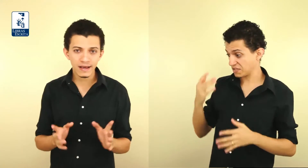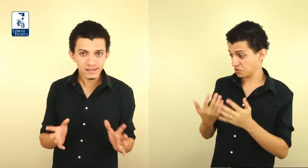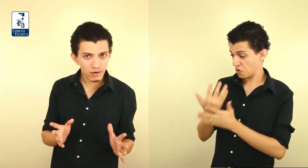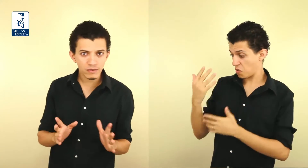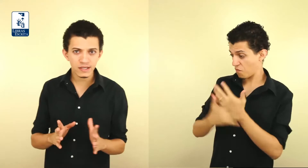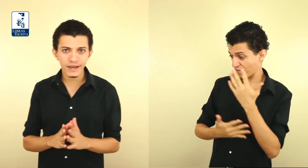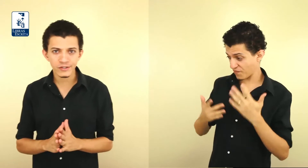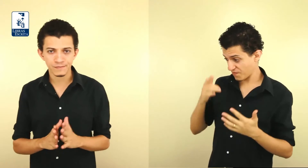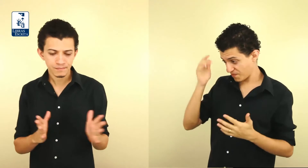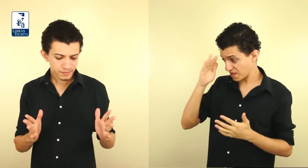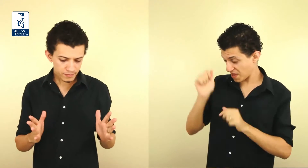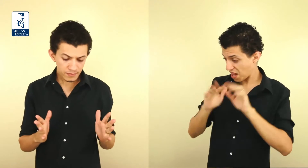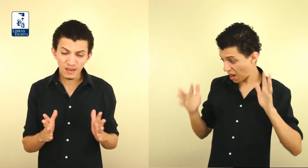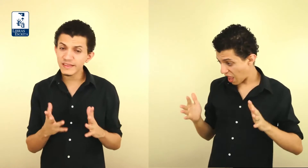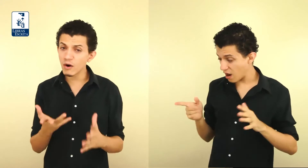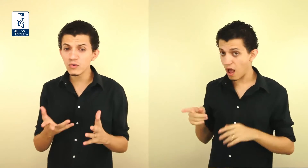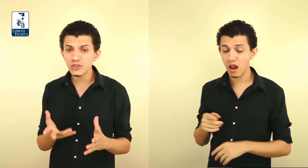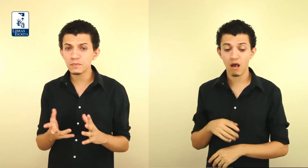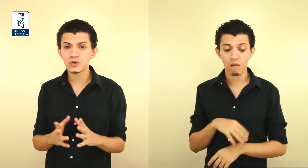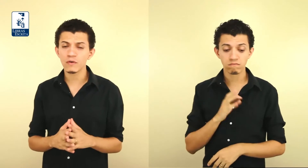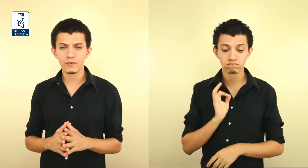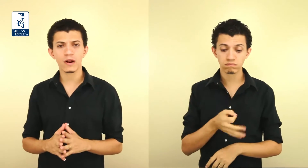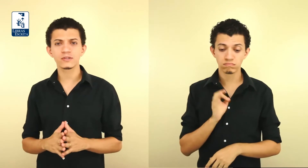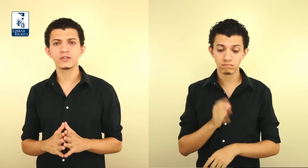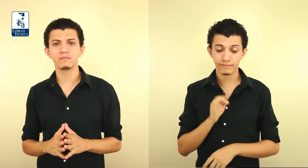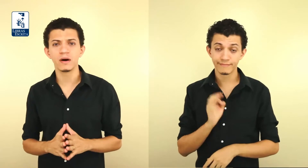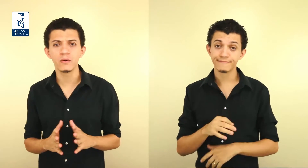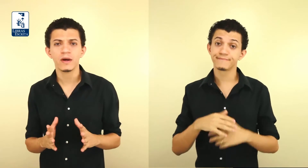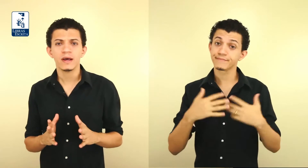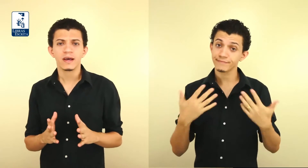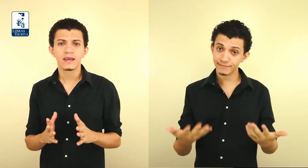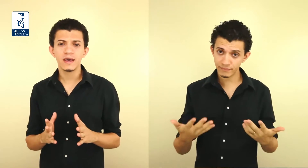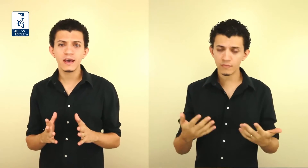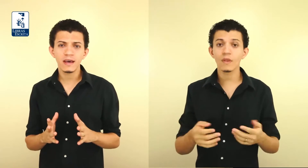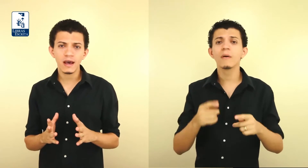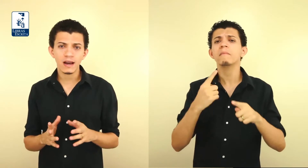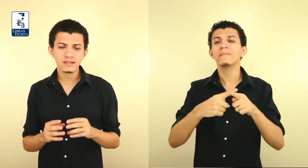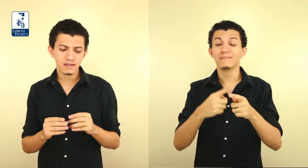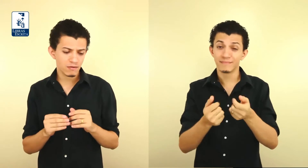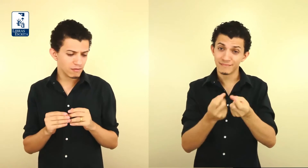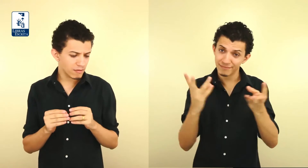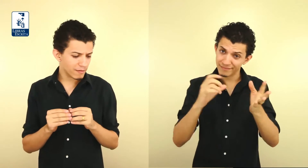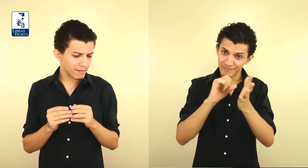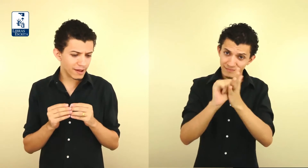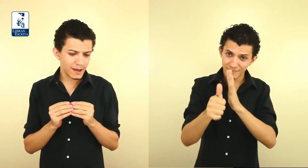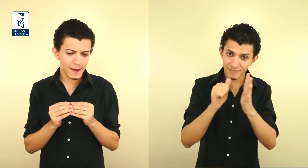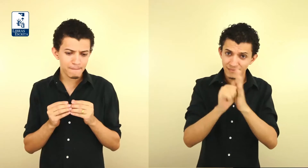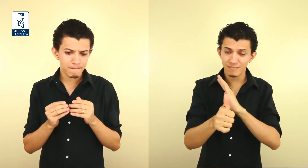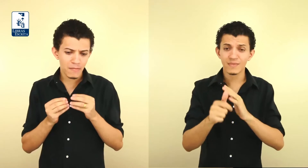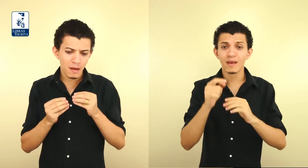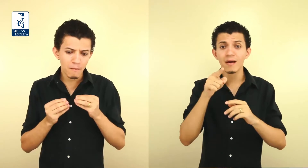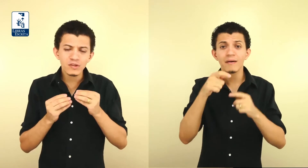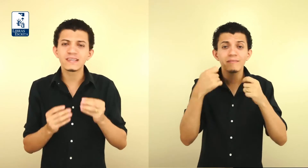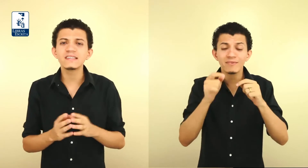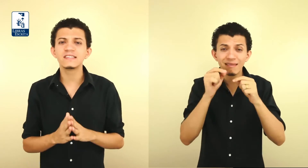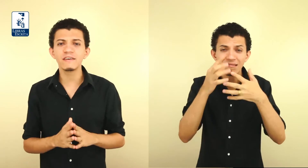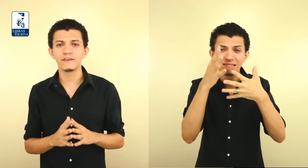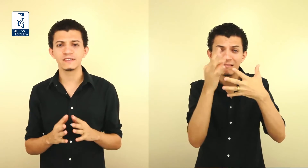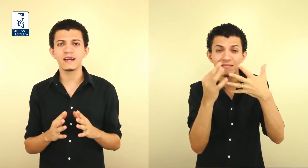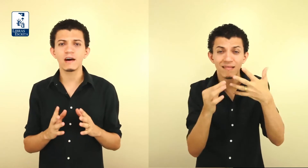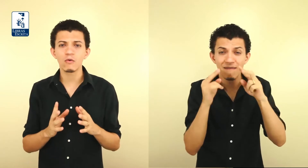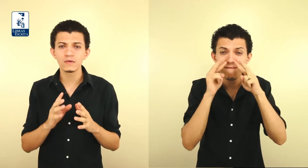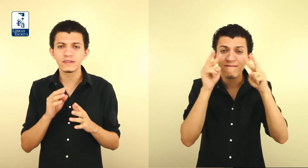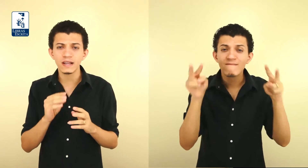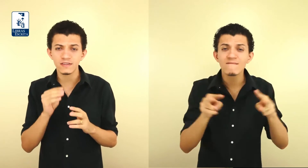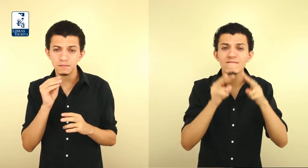E a questão é o seguinte: tem alguns tipos de configurações de mão que elas são muito